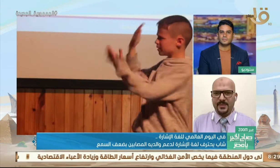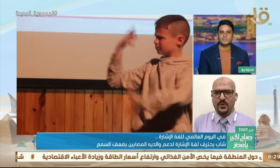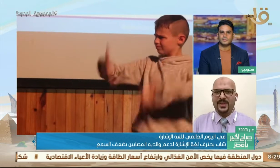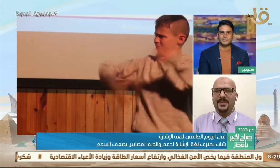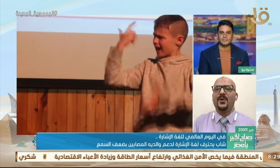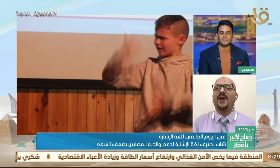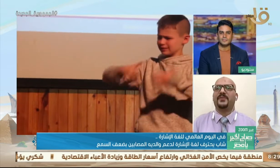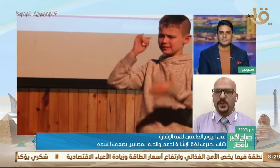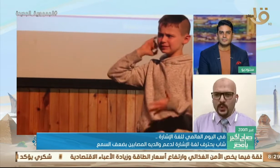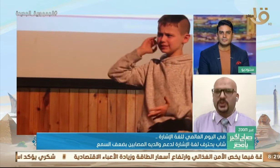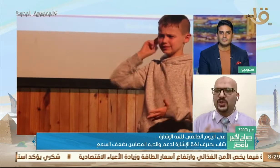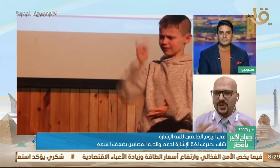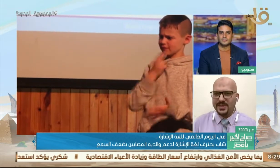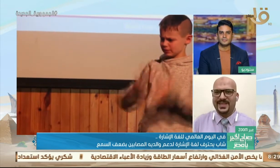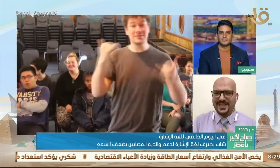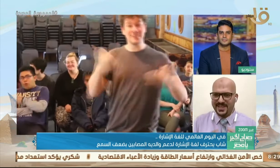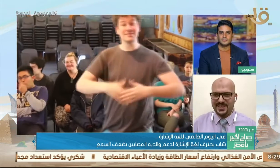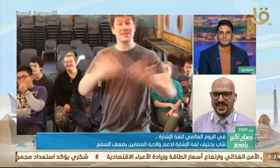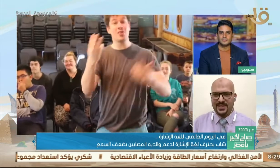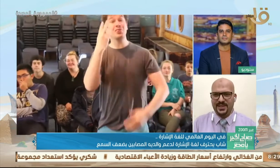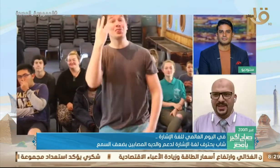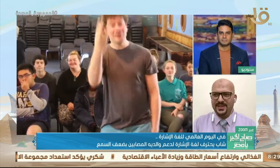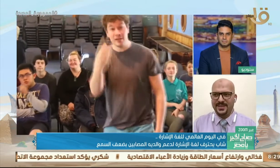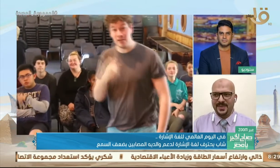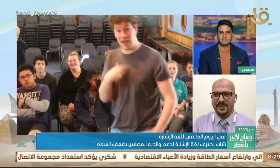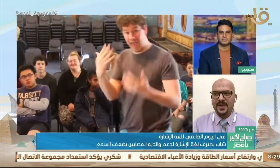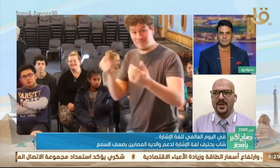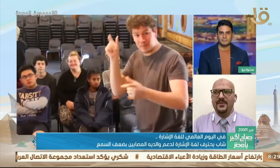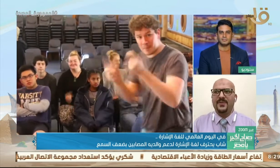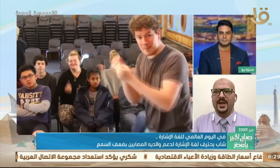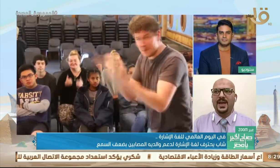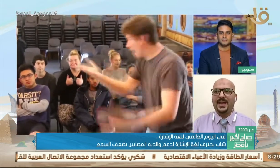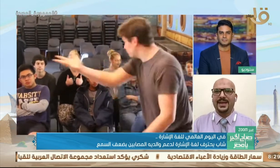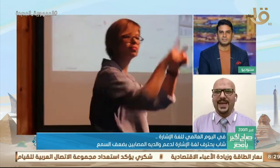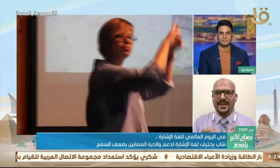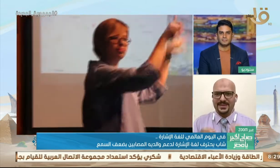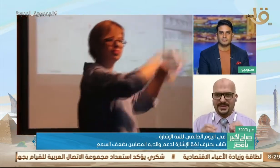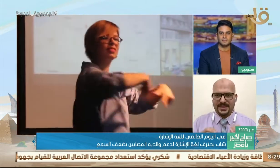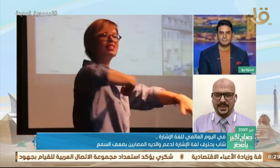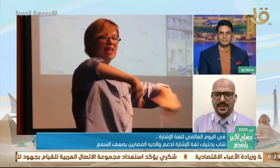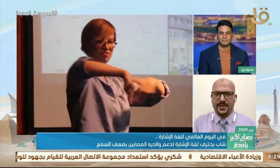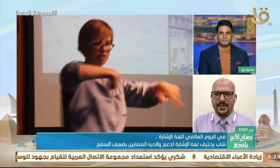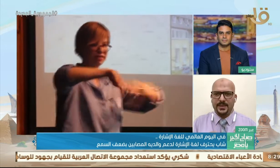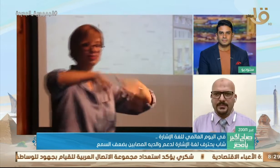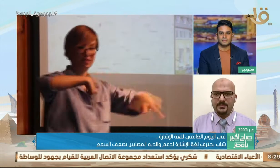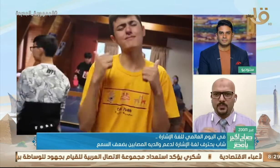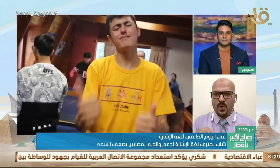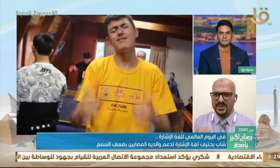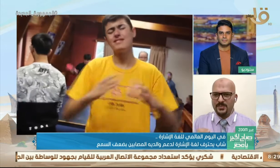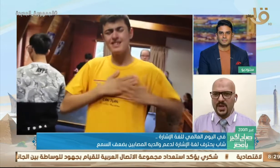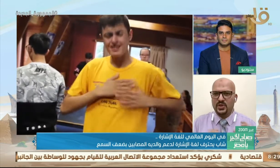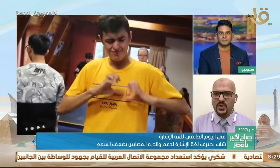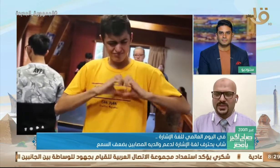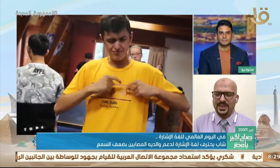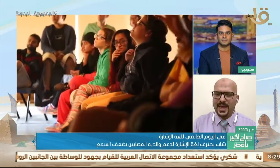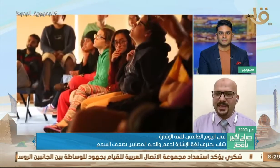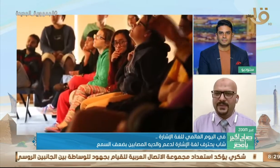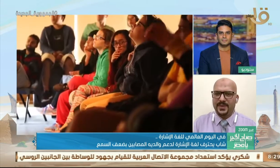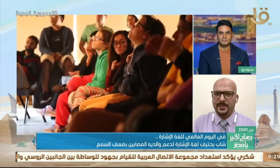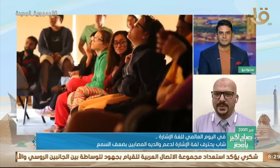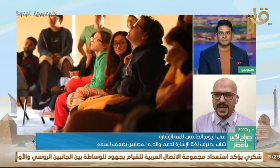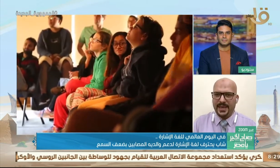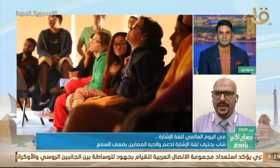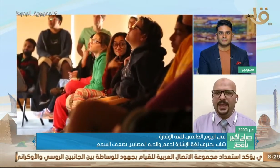طالعين للمجتمع وعارفين لغة إشارة أصلا جاهزين. تمام، فانا نقيت معظم الاشخاص